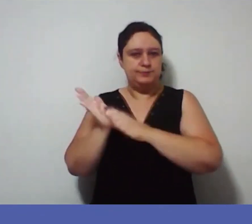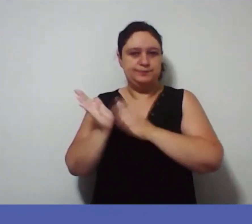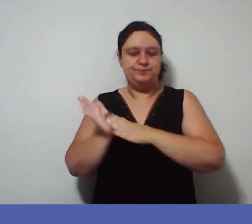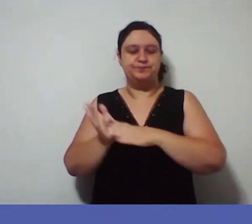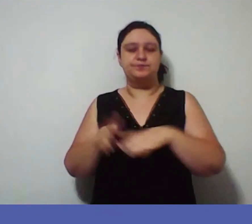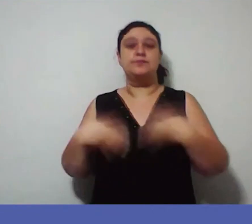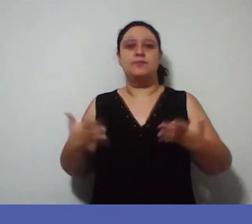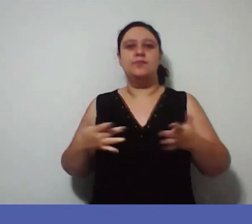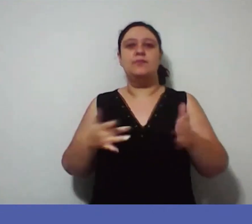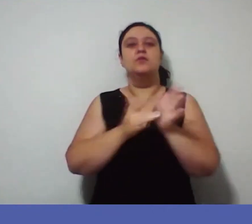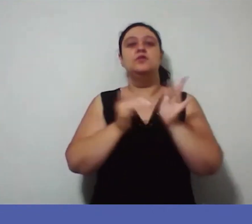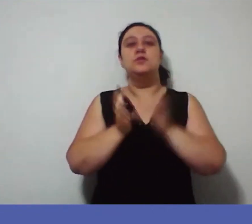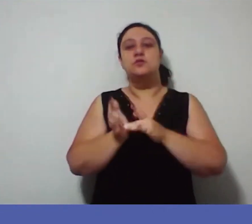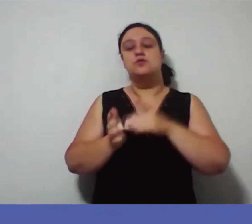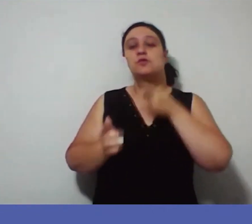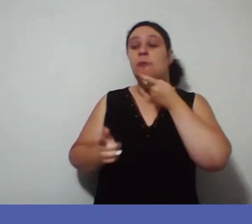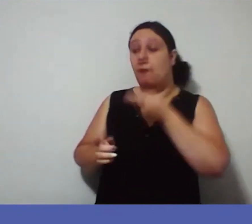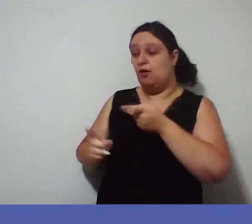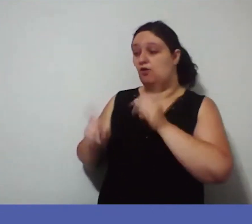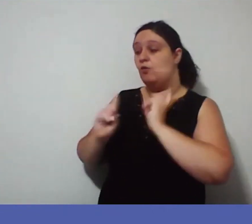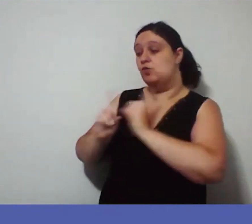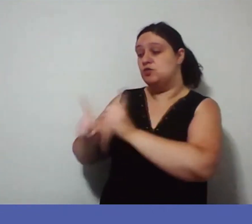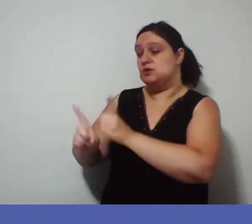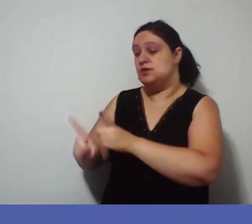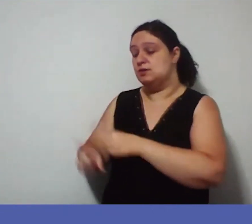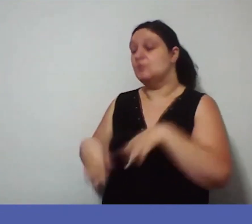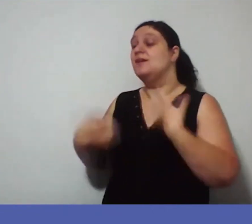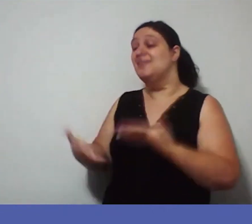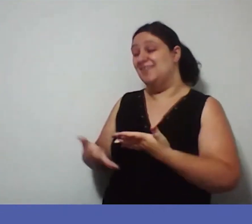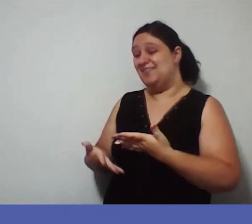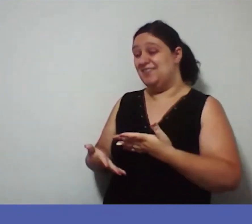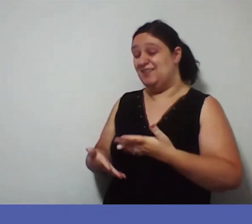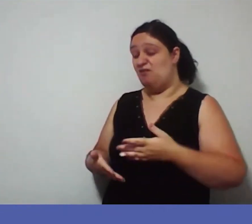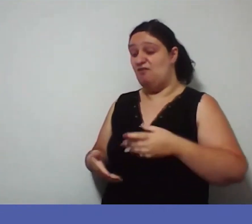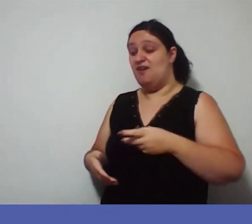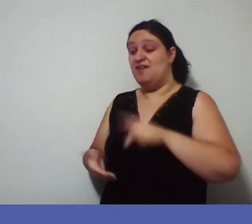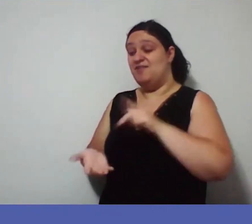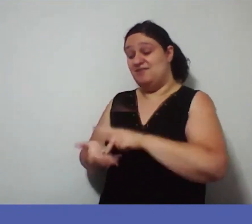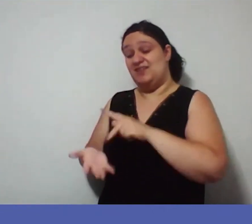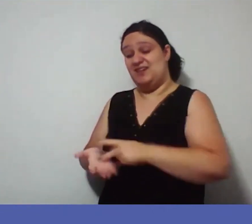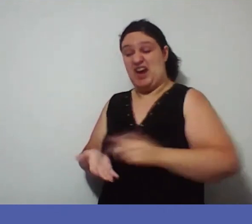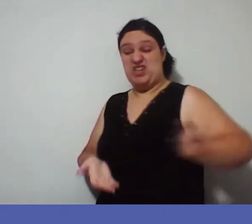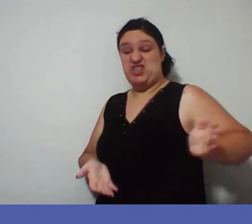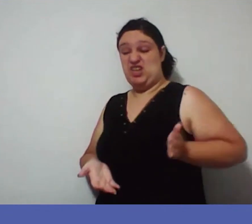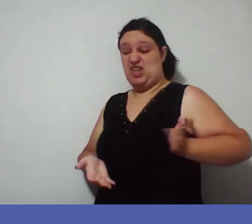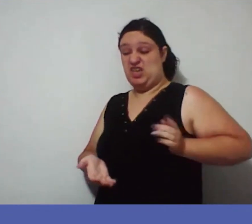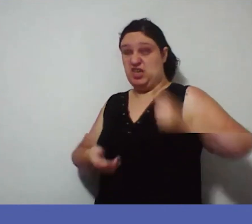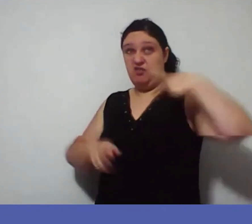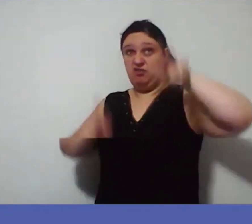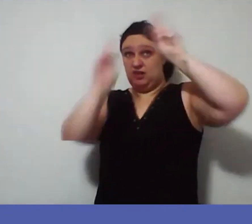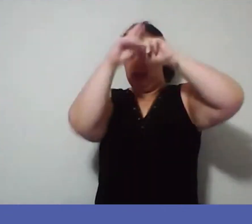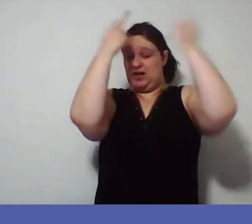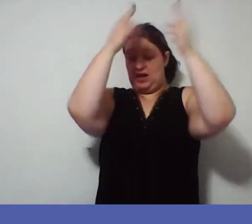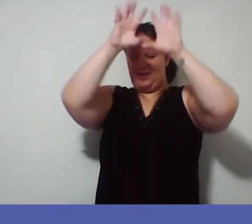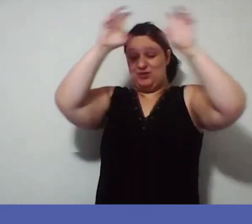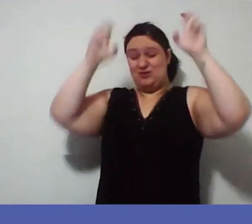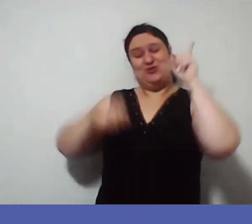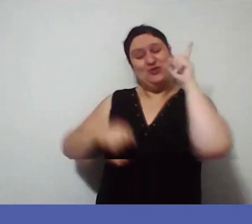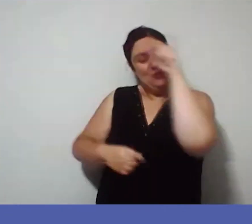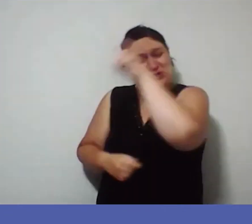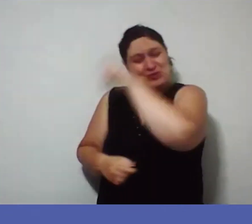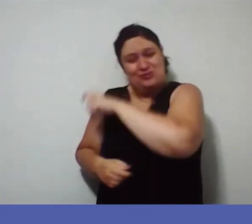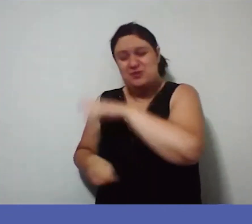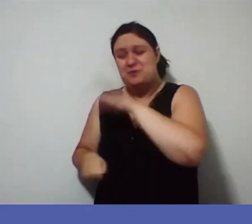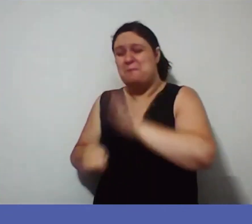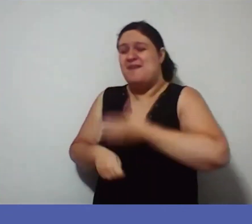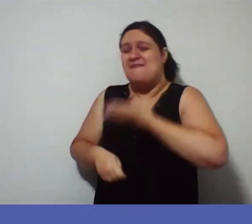discípulos: em verdade vos digo que um rico dificilmente entrará no reino dos céus, e ainda vos digo que é mais fácil passar um camelo pelo fundo